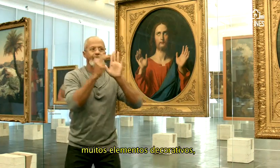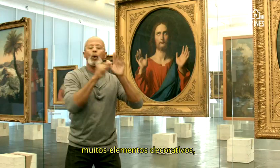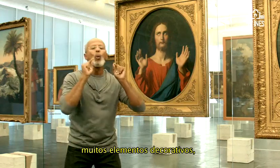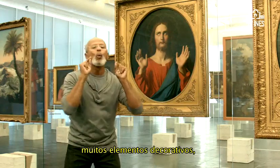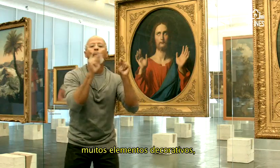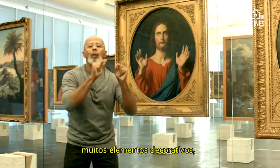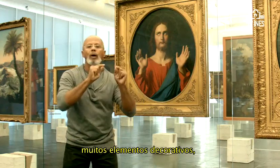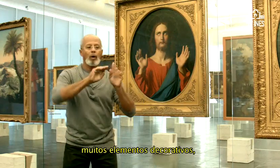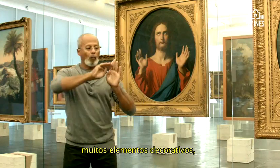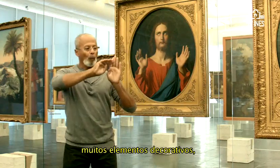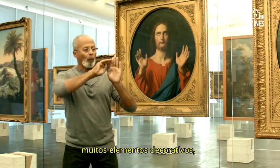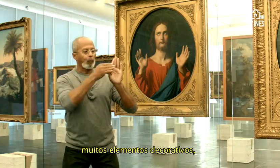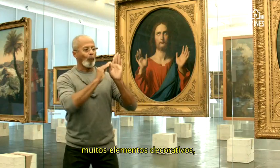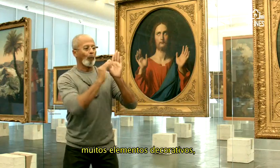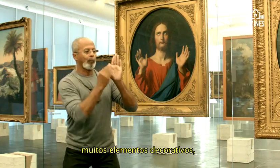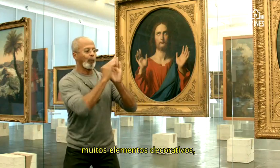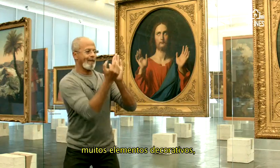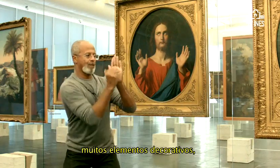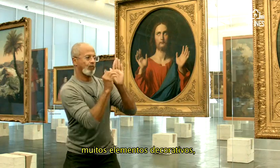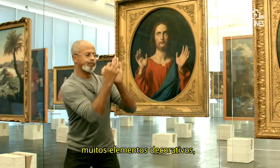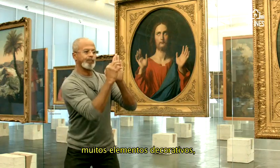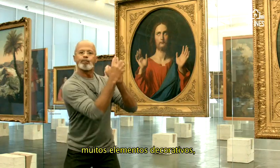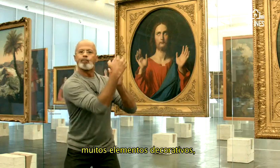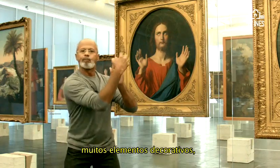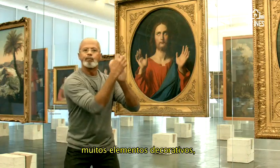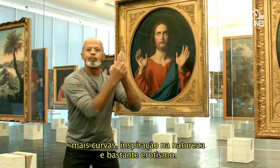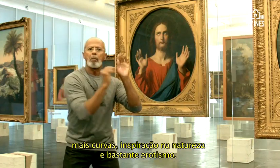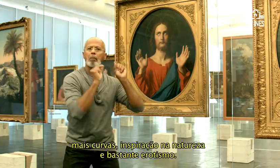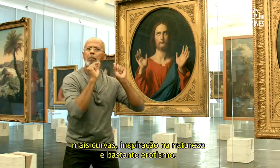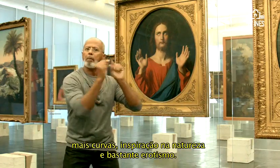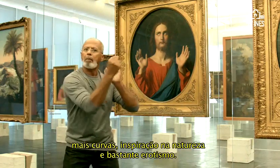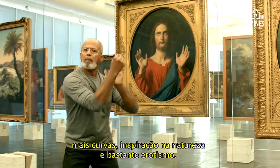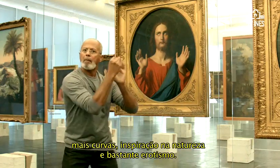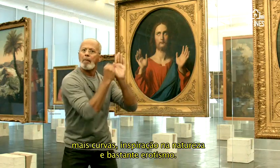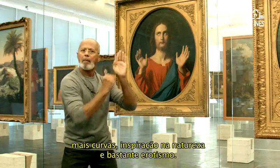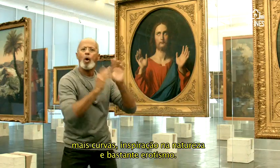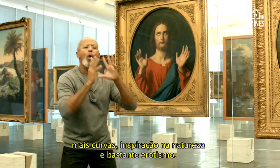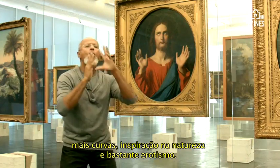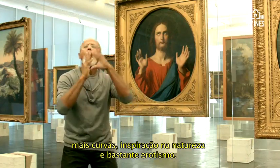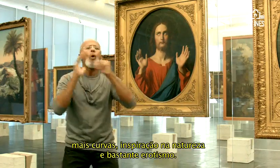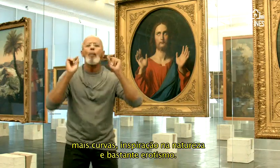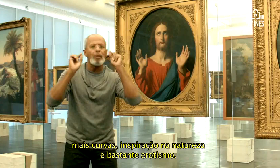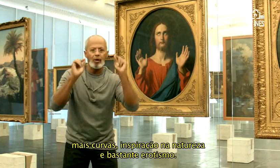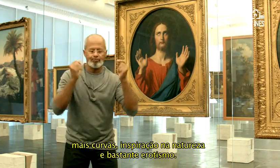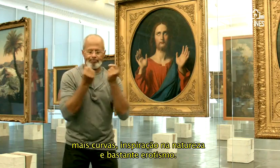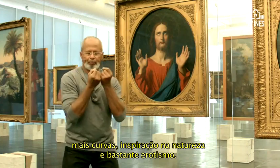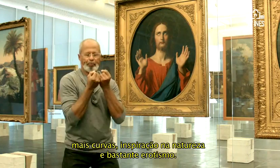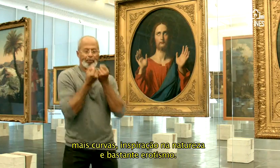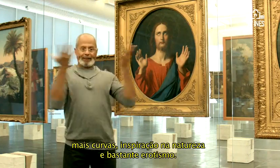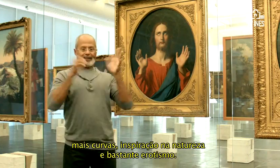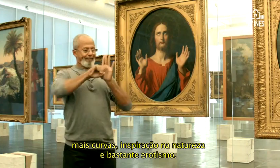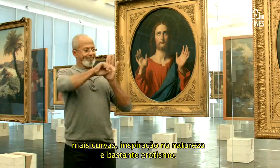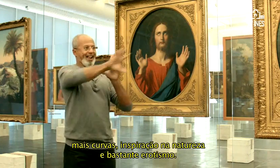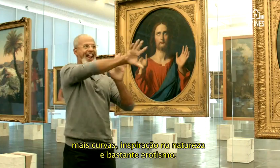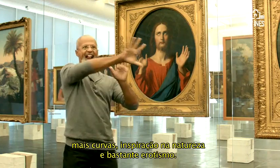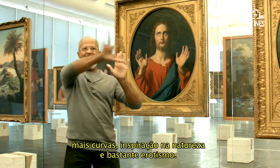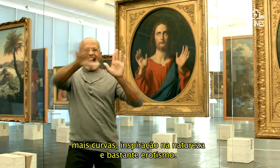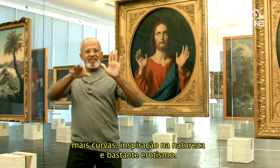Muitos elementos decorativos, mais curvas, inspiração na natureza